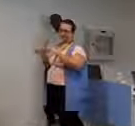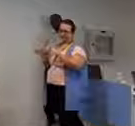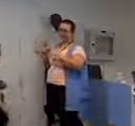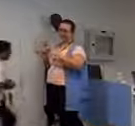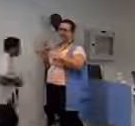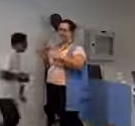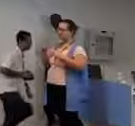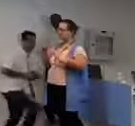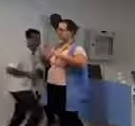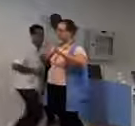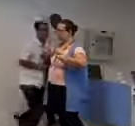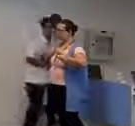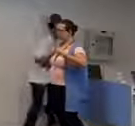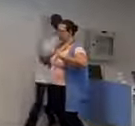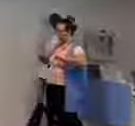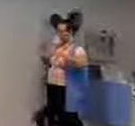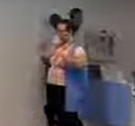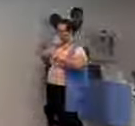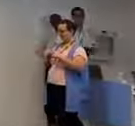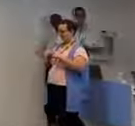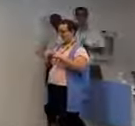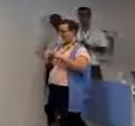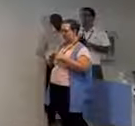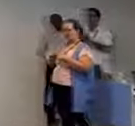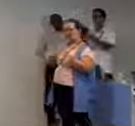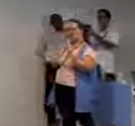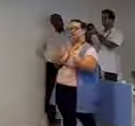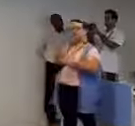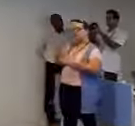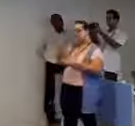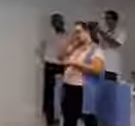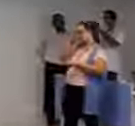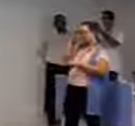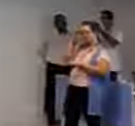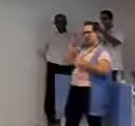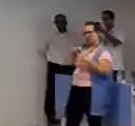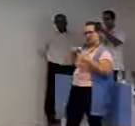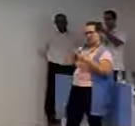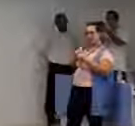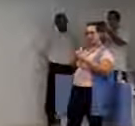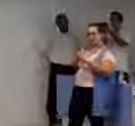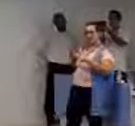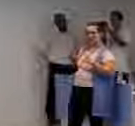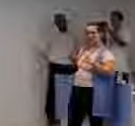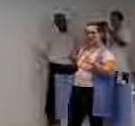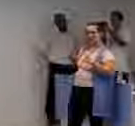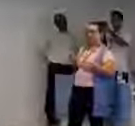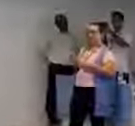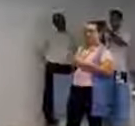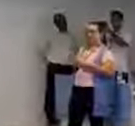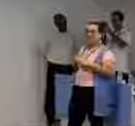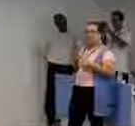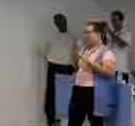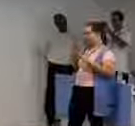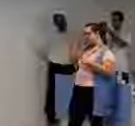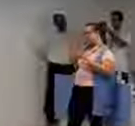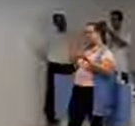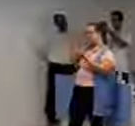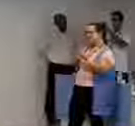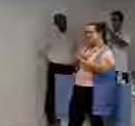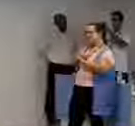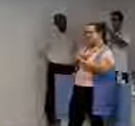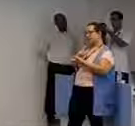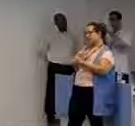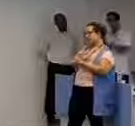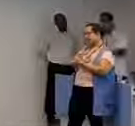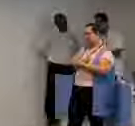a concorrência, como a gente viu lá, aumentou a quantidade de pessoas fazendo a mesma coisa, então as opções de quem compra essa peça estampada aumentou